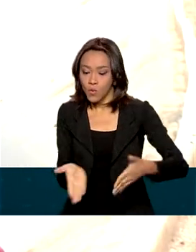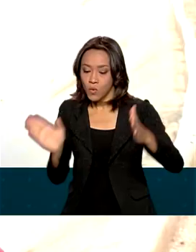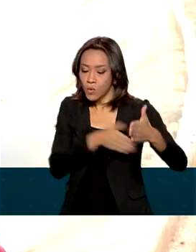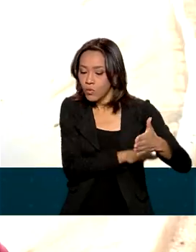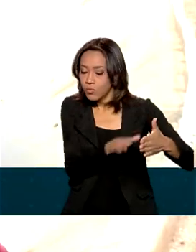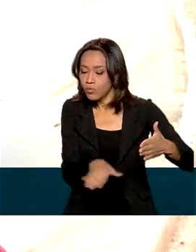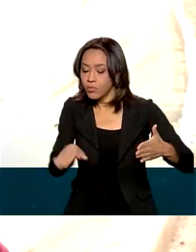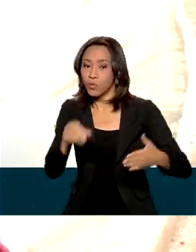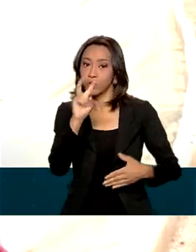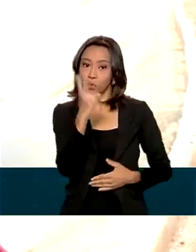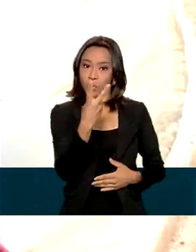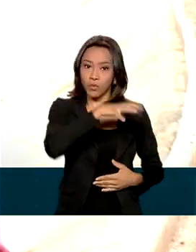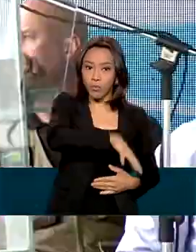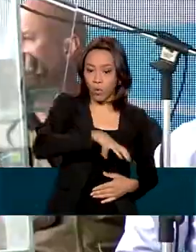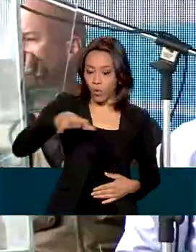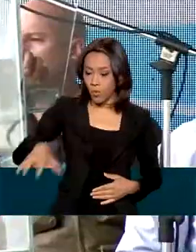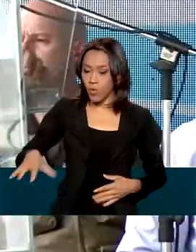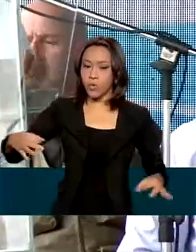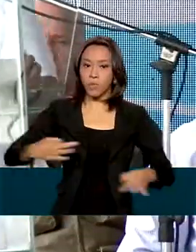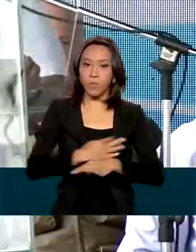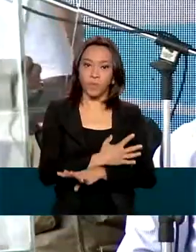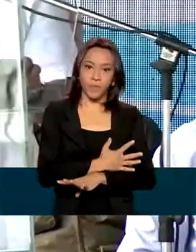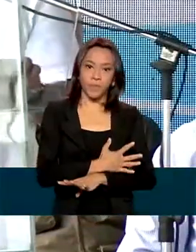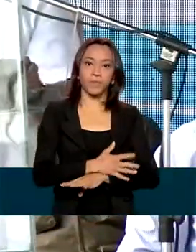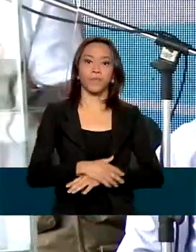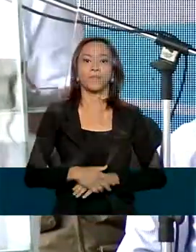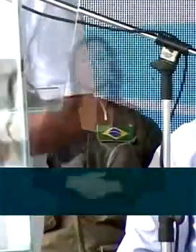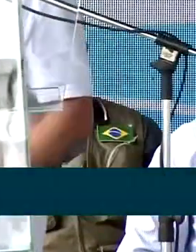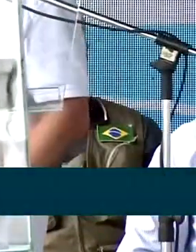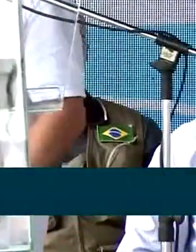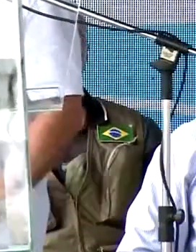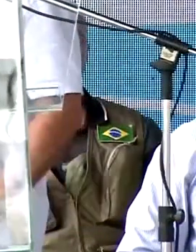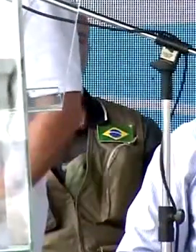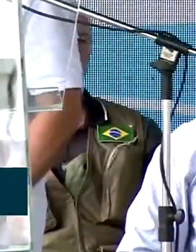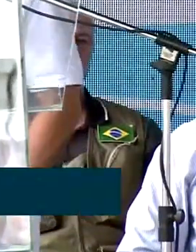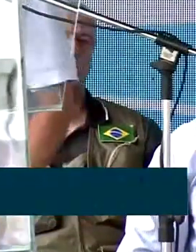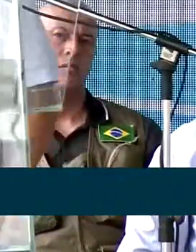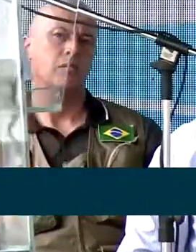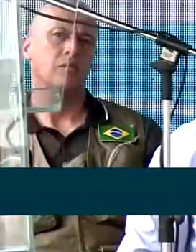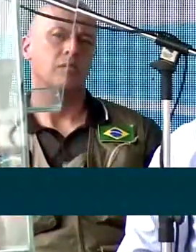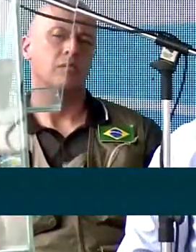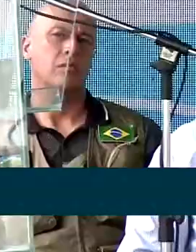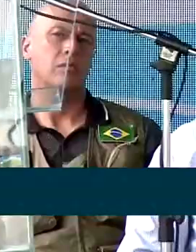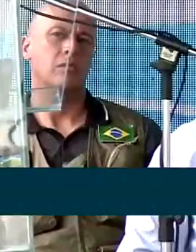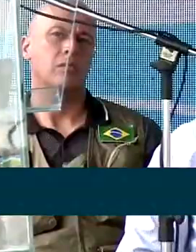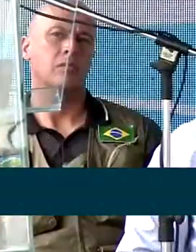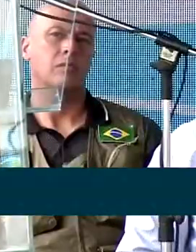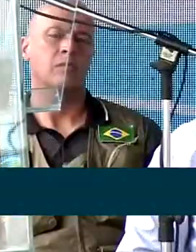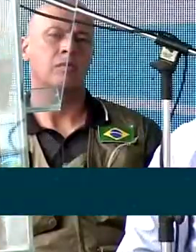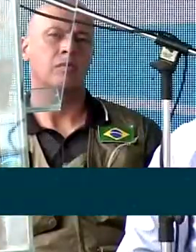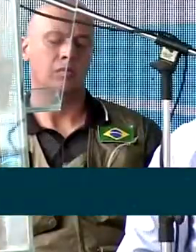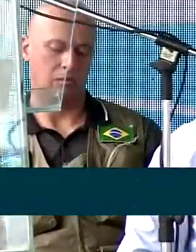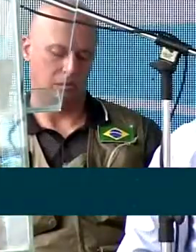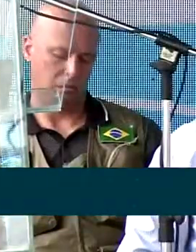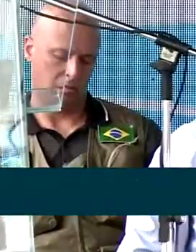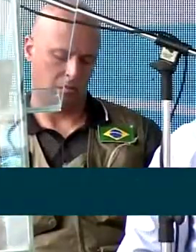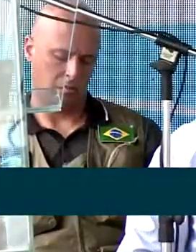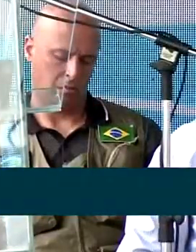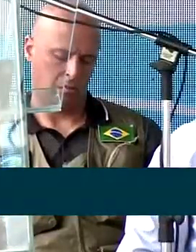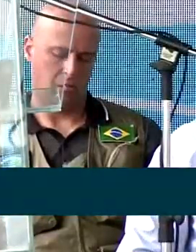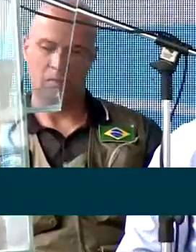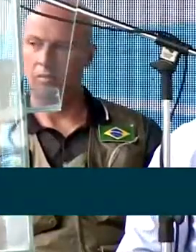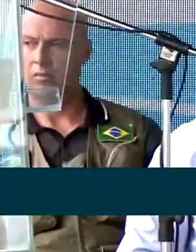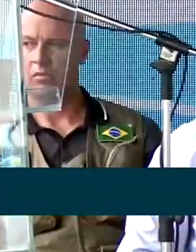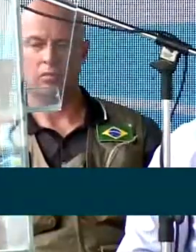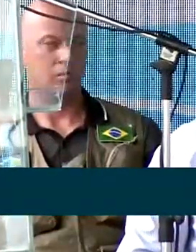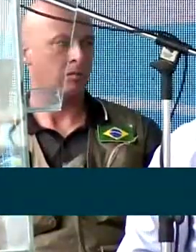eixos estão concluídas. A partir daqui, nós estamos a Jusante de Caixara, que é um reservatório importante